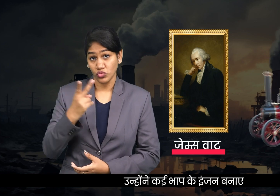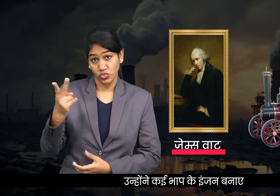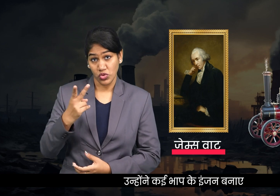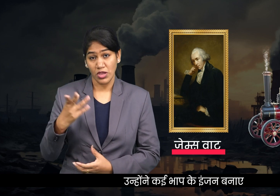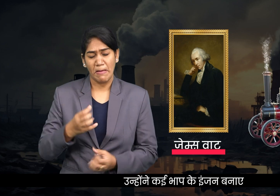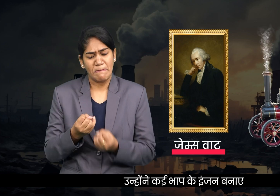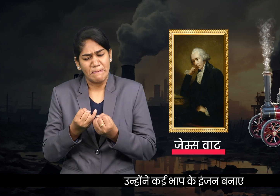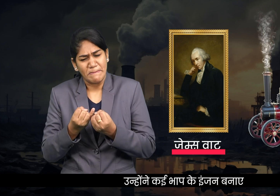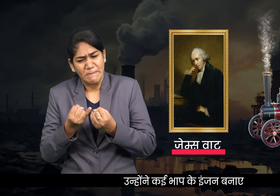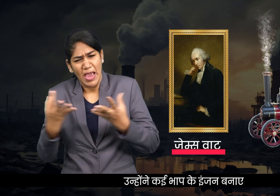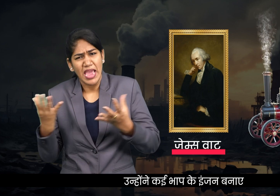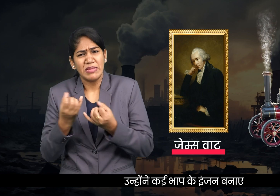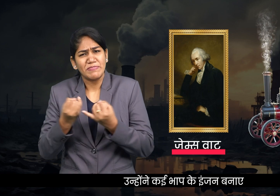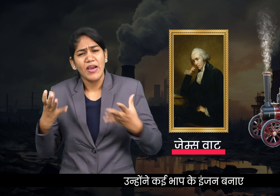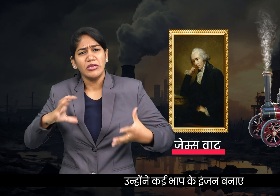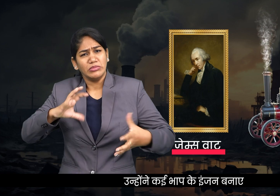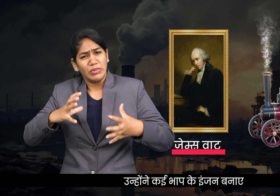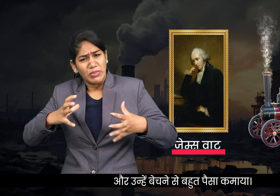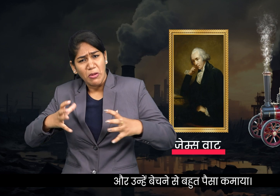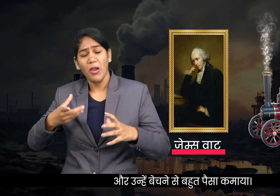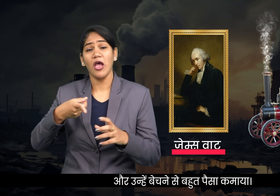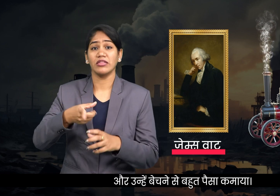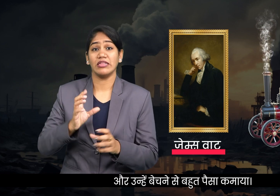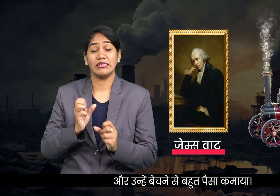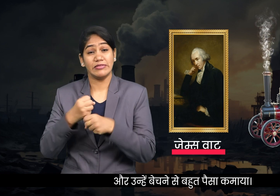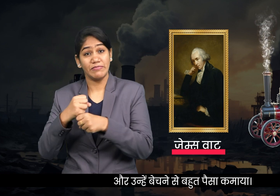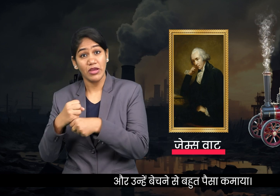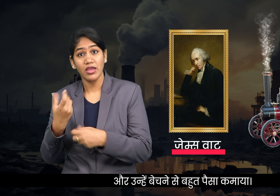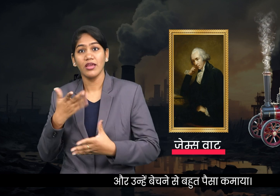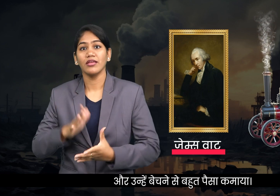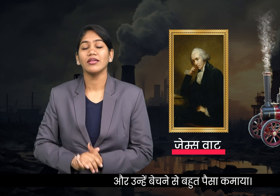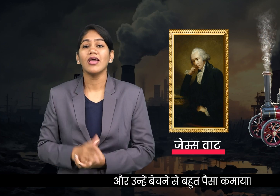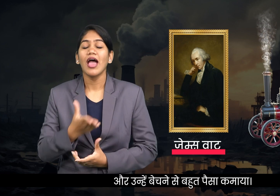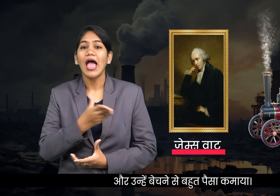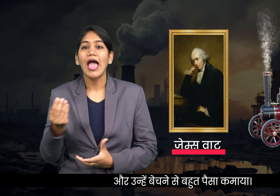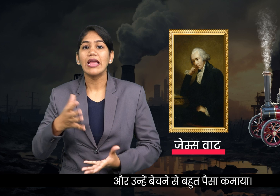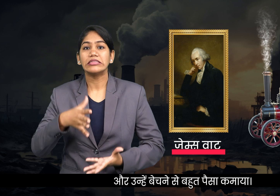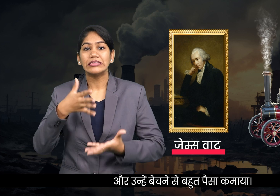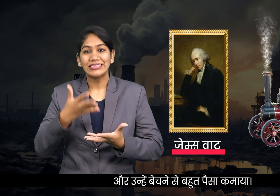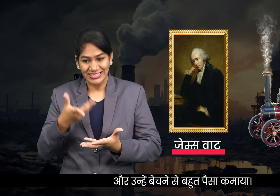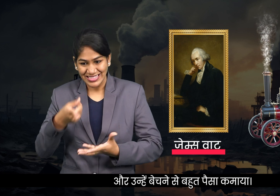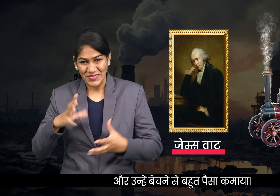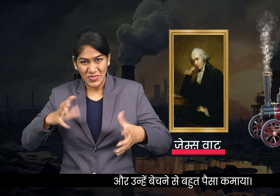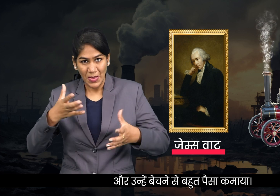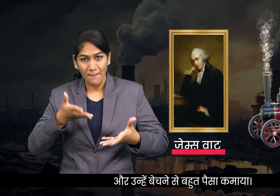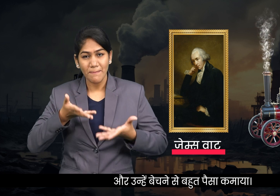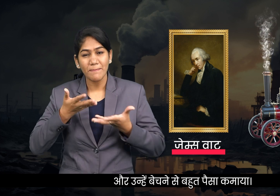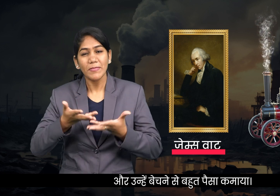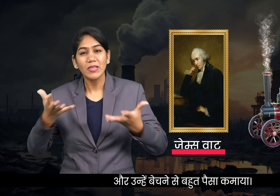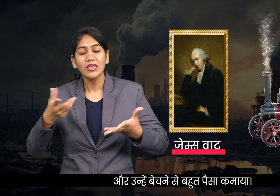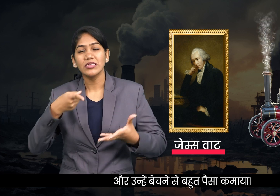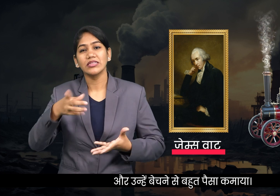उन्होंने कई भाप के इंजन बनाए और उन्हें बेचने से बहुत पैसा कमाया।